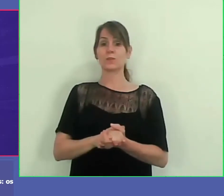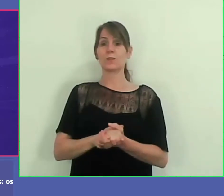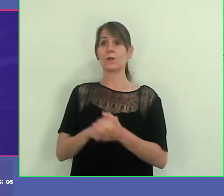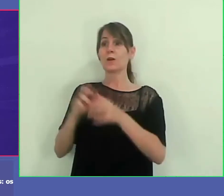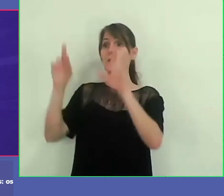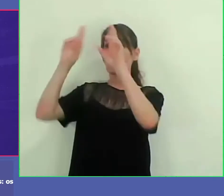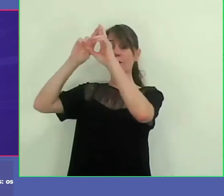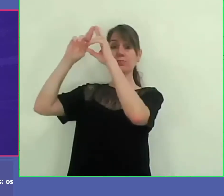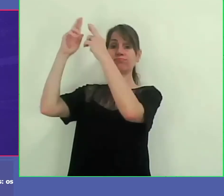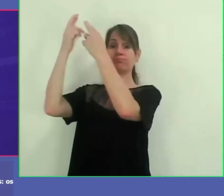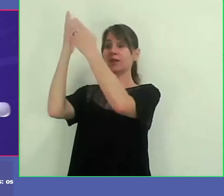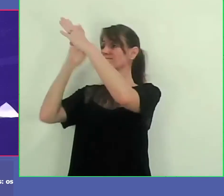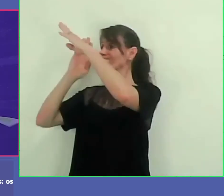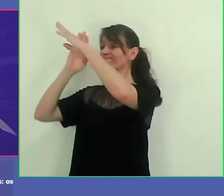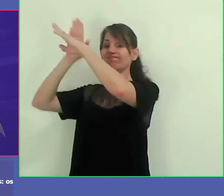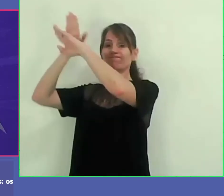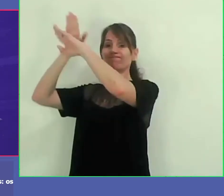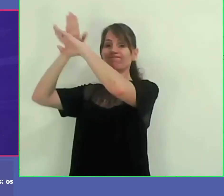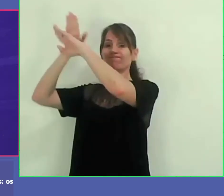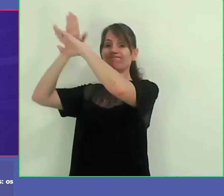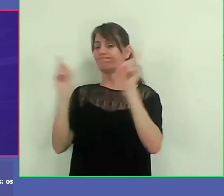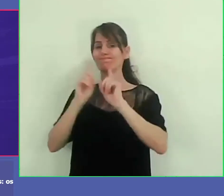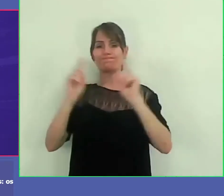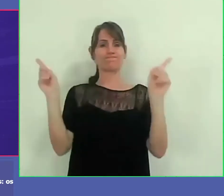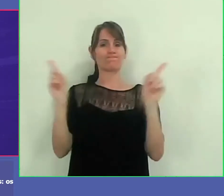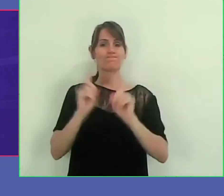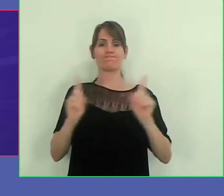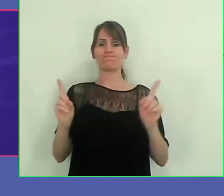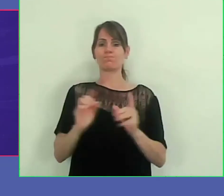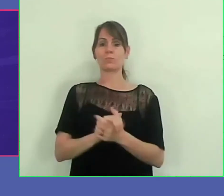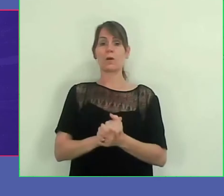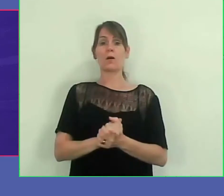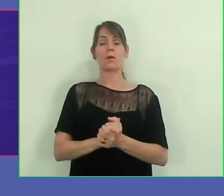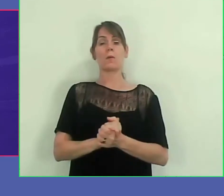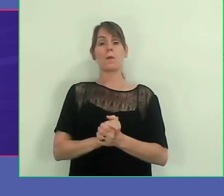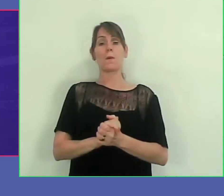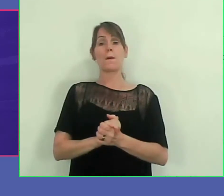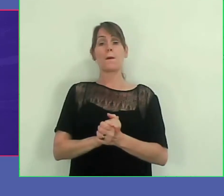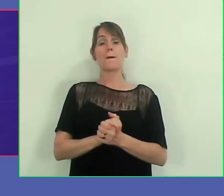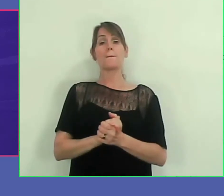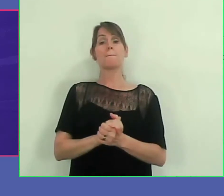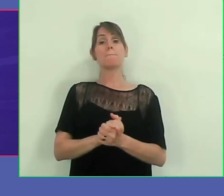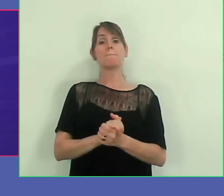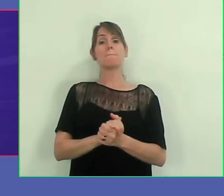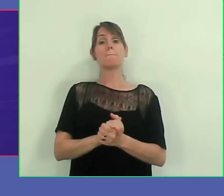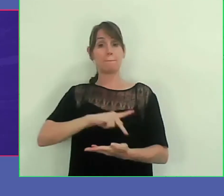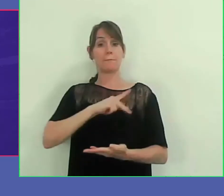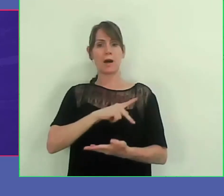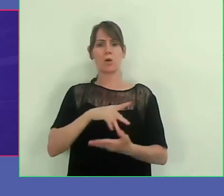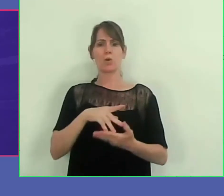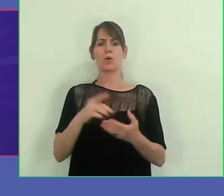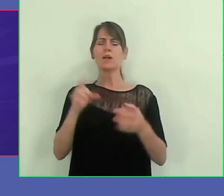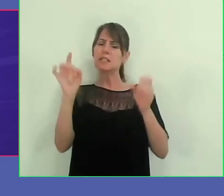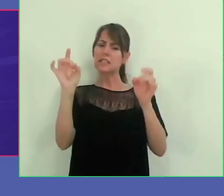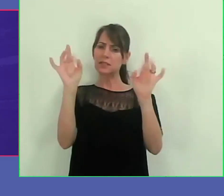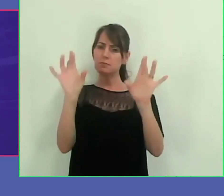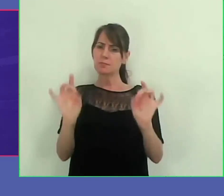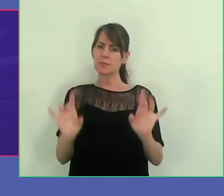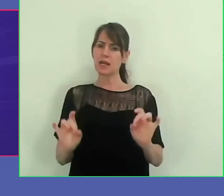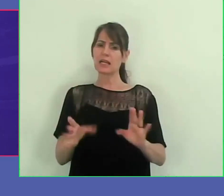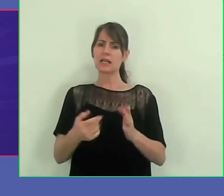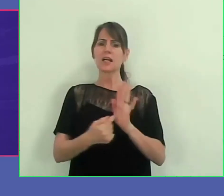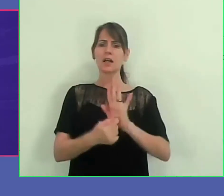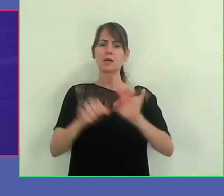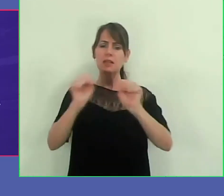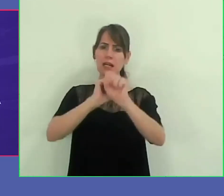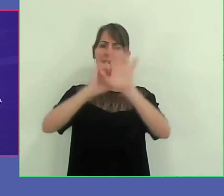de Deus. Irmãos, Paulo é muito claro aqui em Gálatas 5, não herdarão o reino de Deus, porque nós